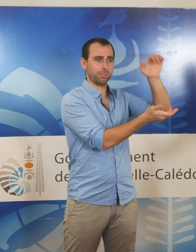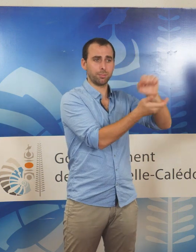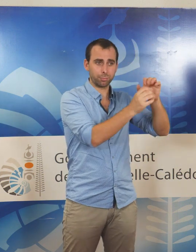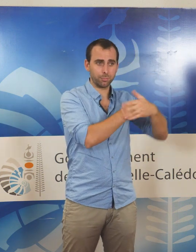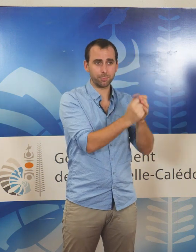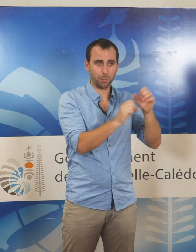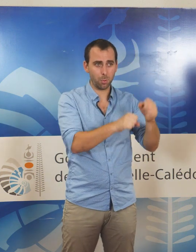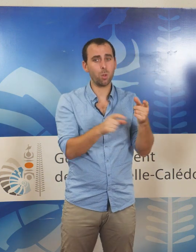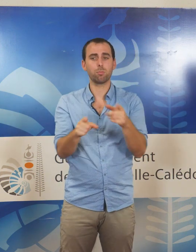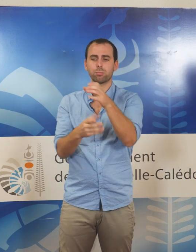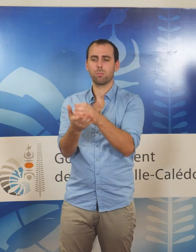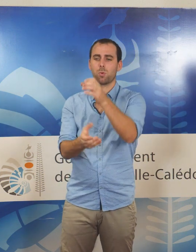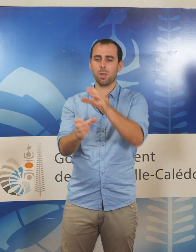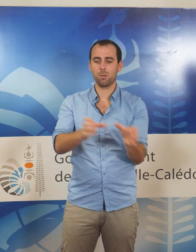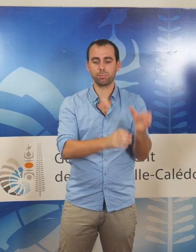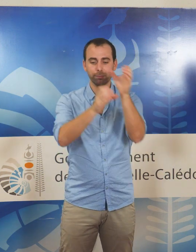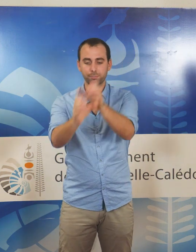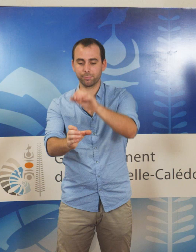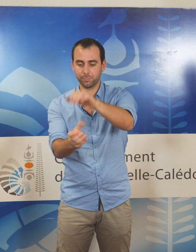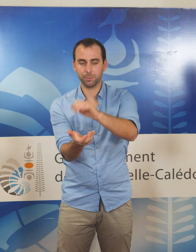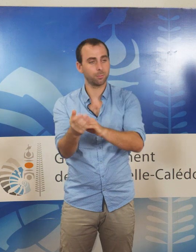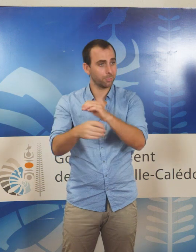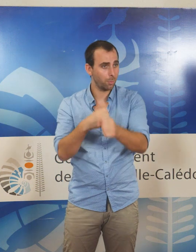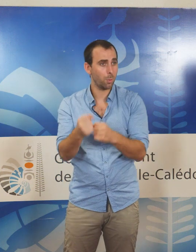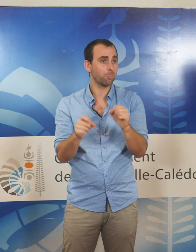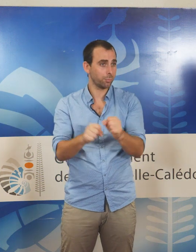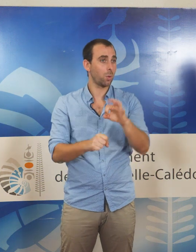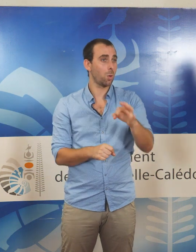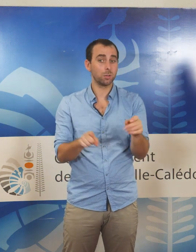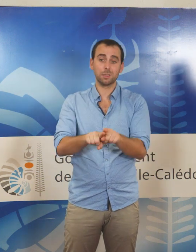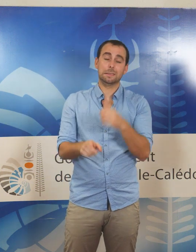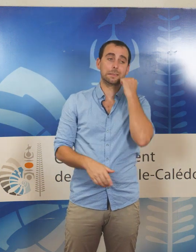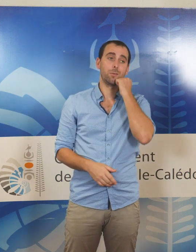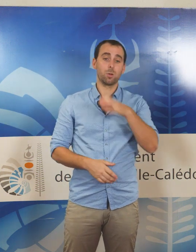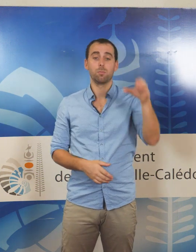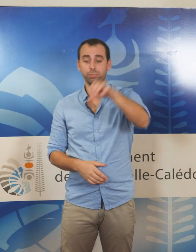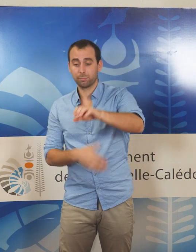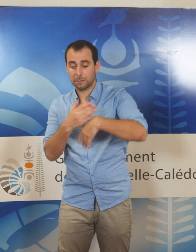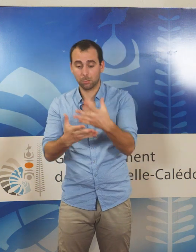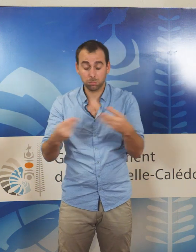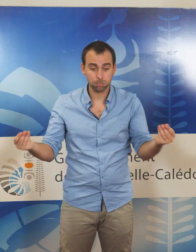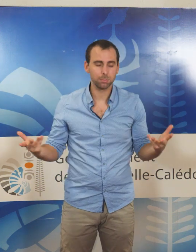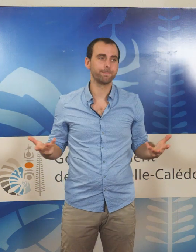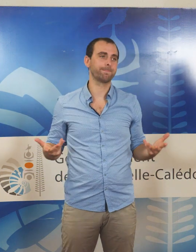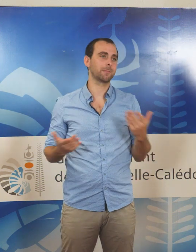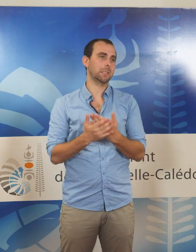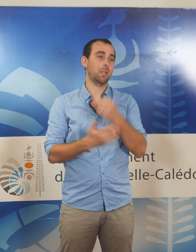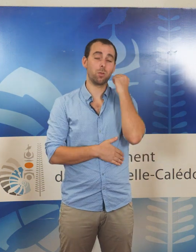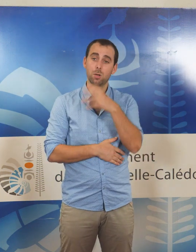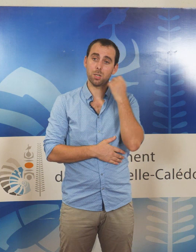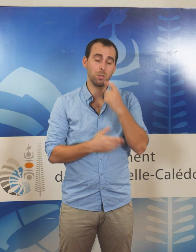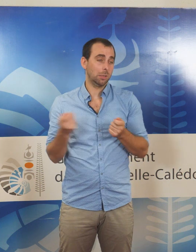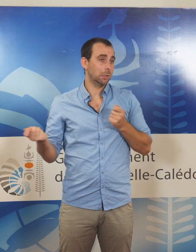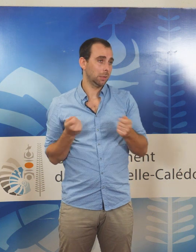de savon là où ça n'est pas possible. Il y a même des savonnettes alors qui disparaissent. Voilà, donc voilà, c'est une gestion du quotidien. Et pour ce qui